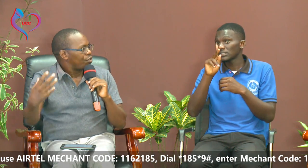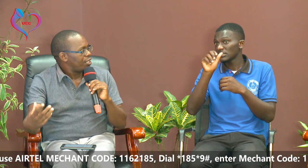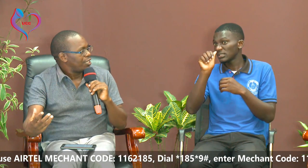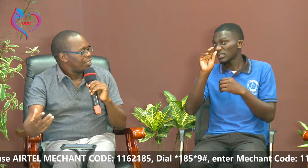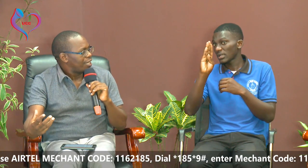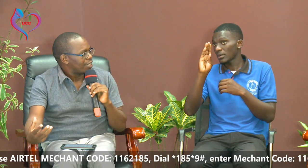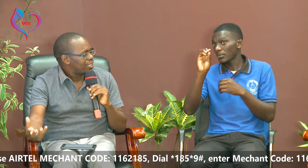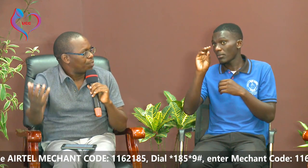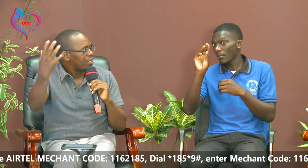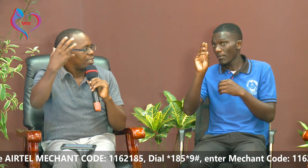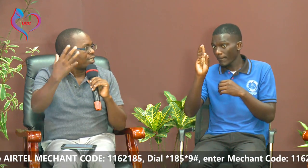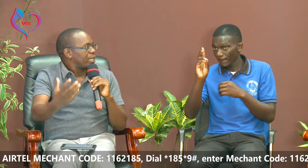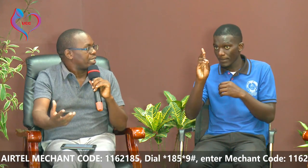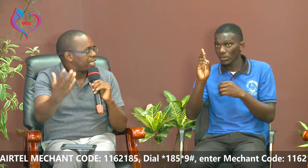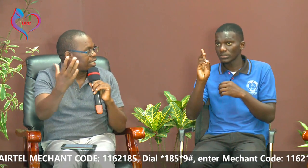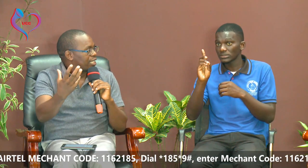glory has departed. Chitibwa chigenze.